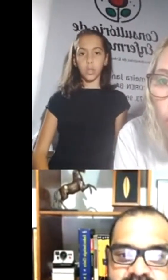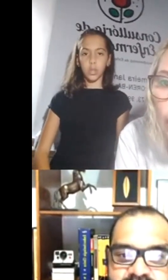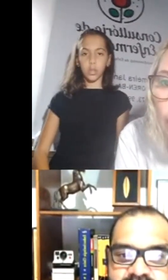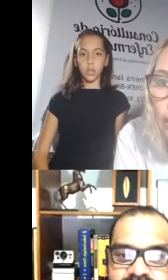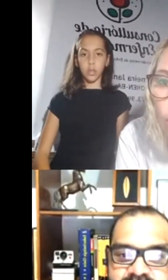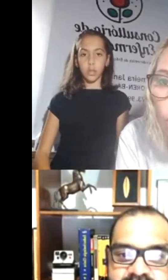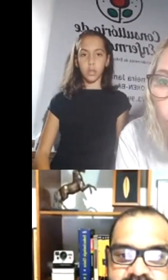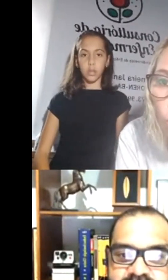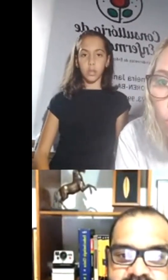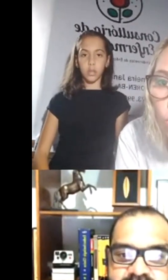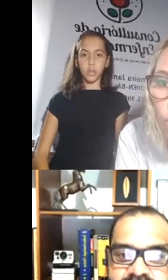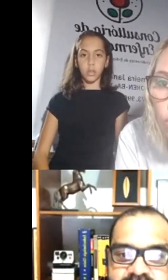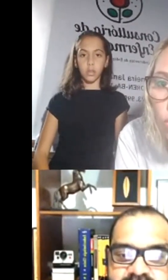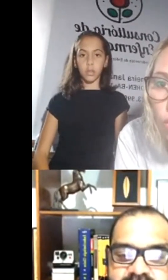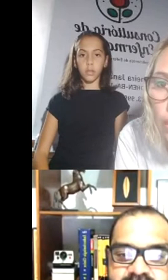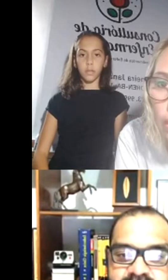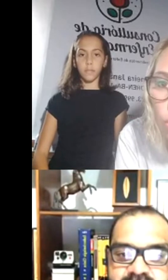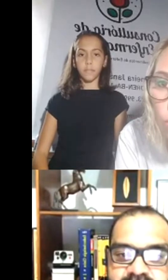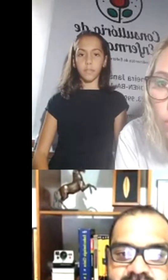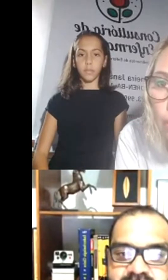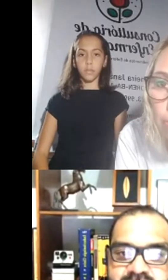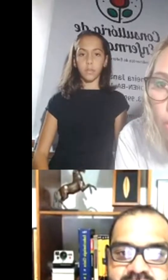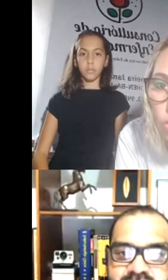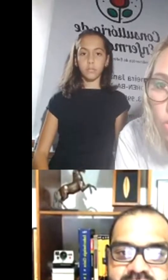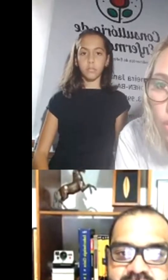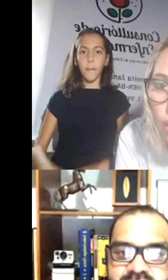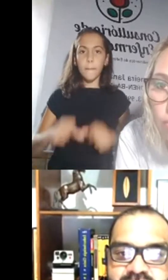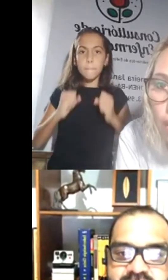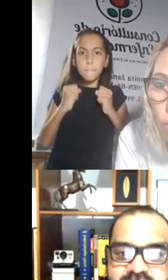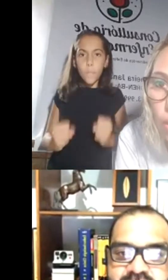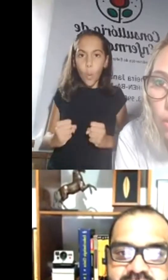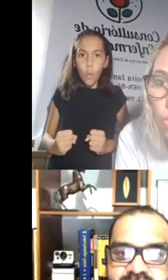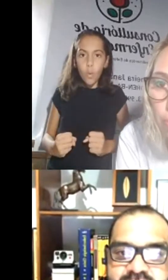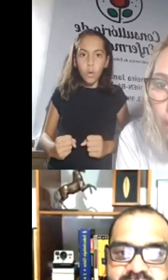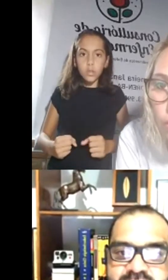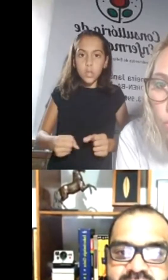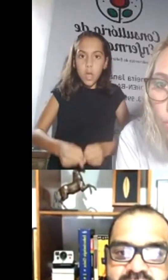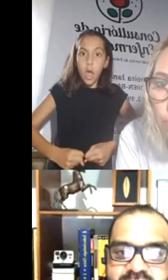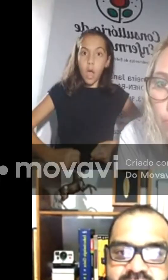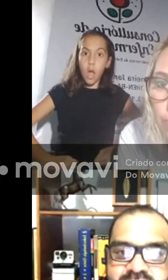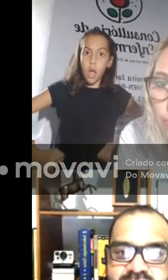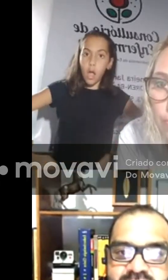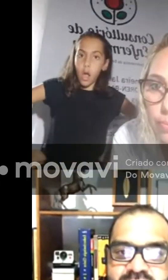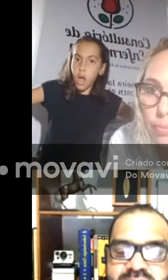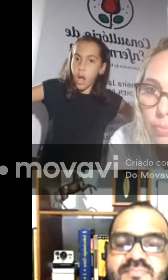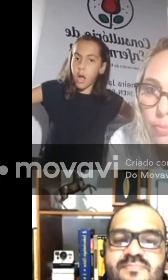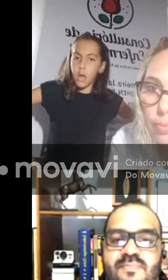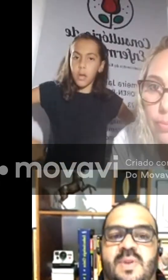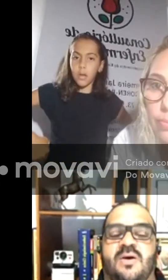colocou aqui que o uso de ansiolíticos, ele pode levar ao ganho de peso?